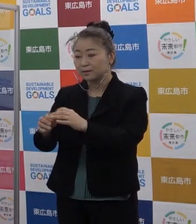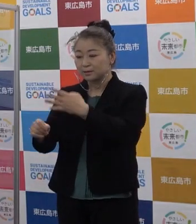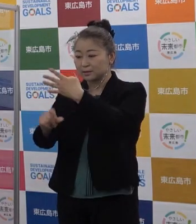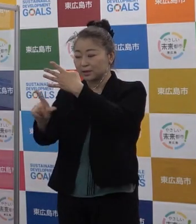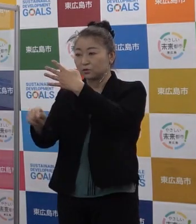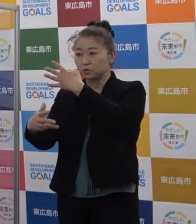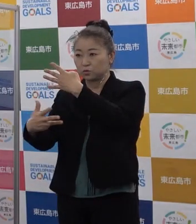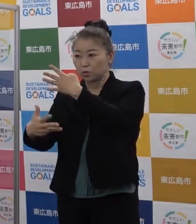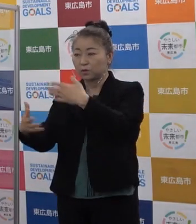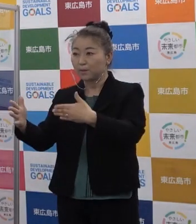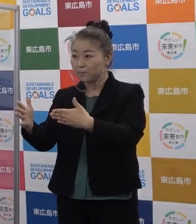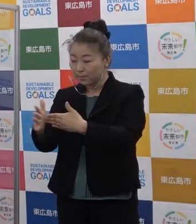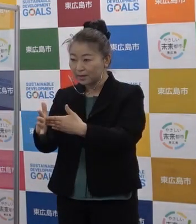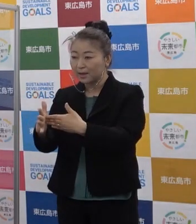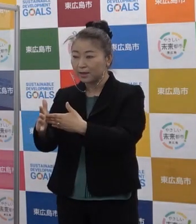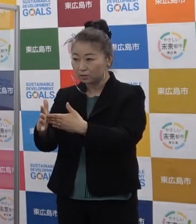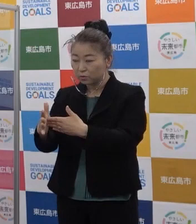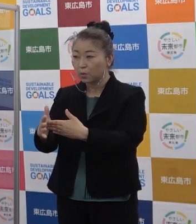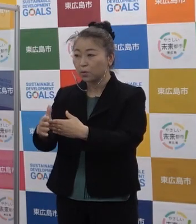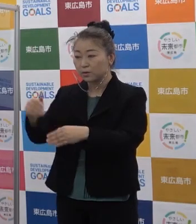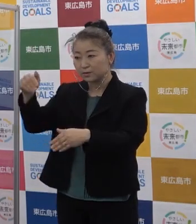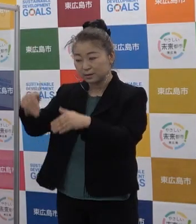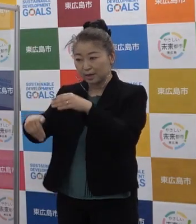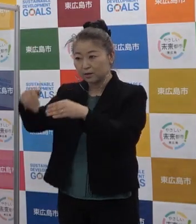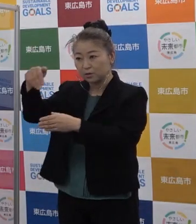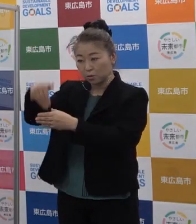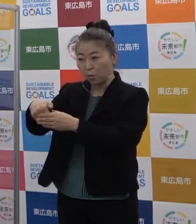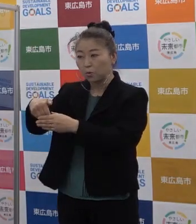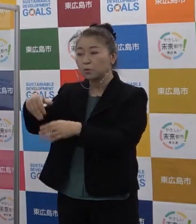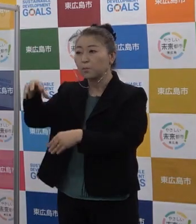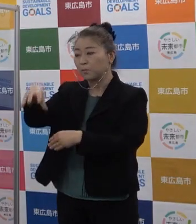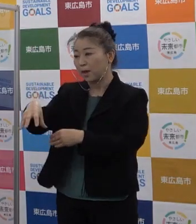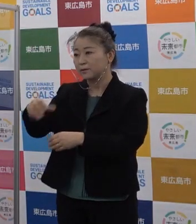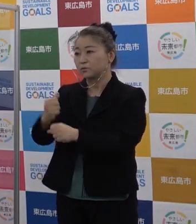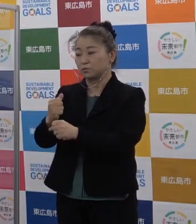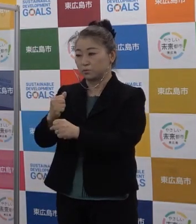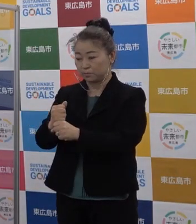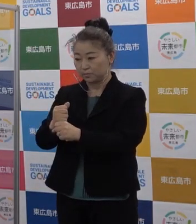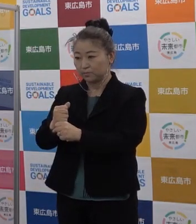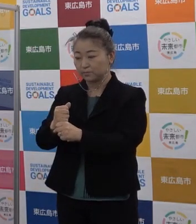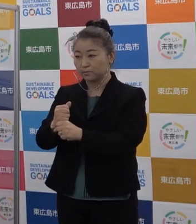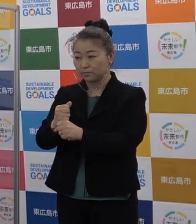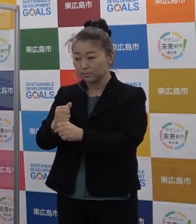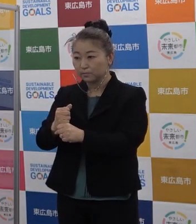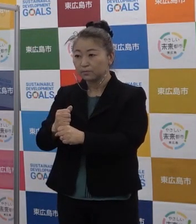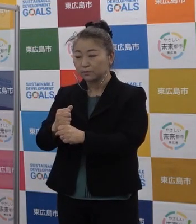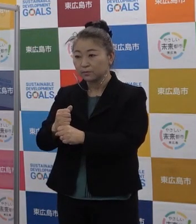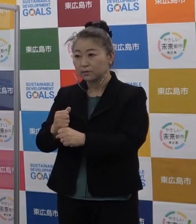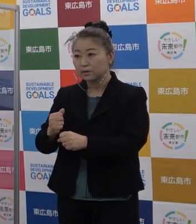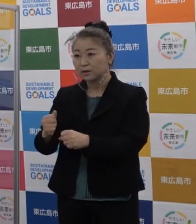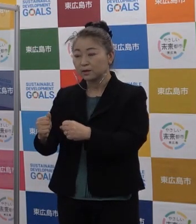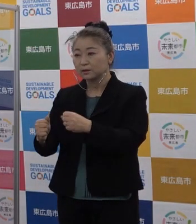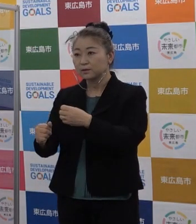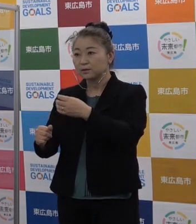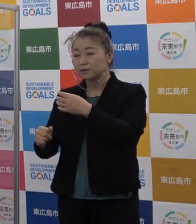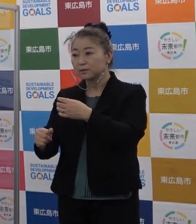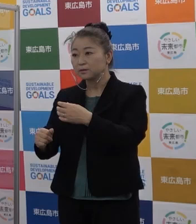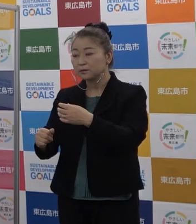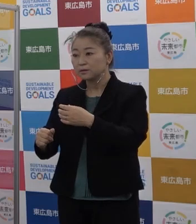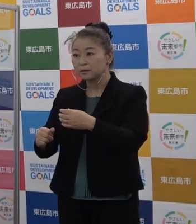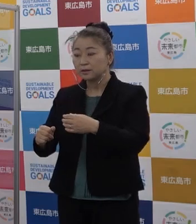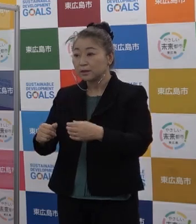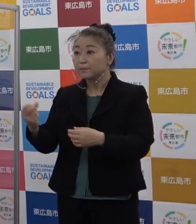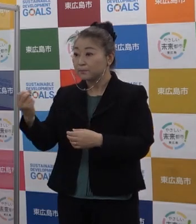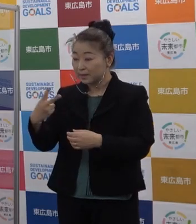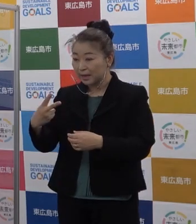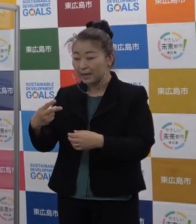くということであります。街頭啓発については7日金曜日の午前7時から西条駅周